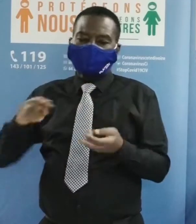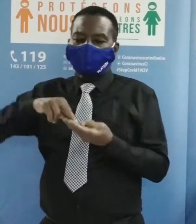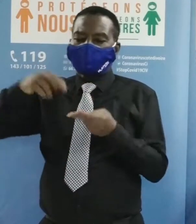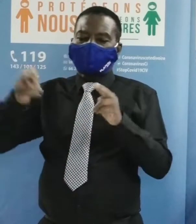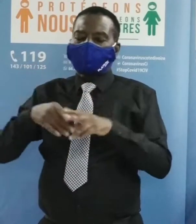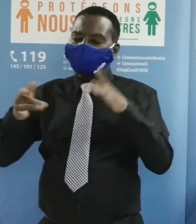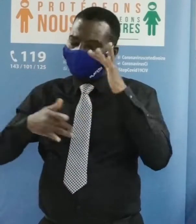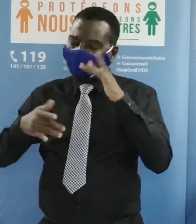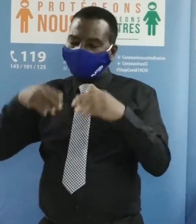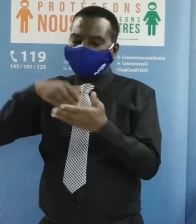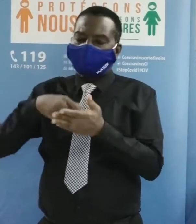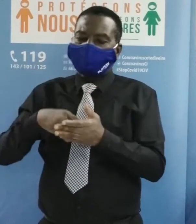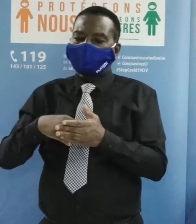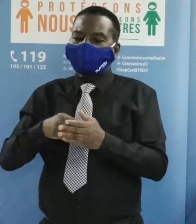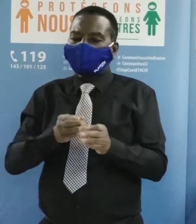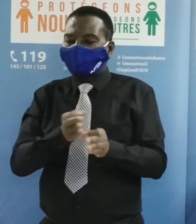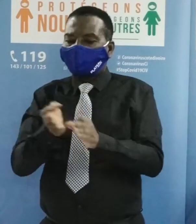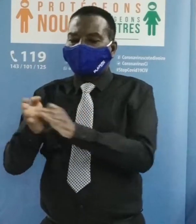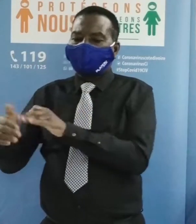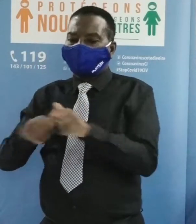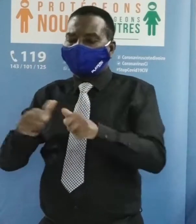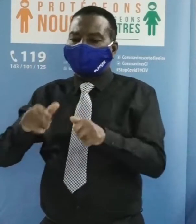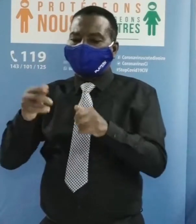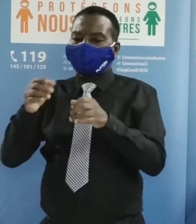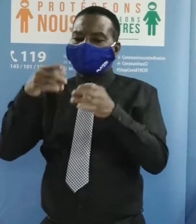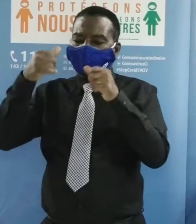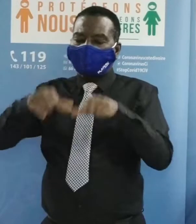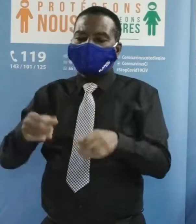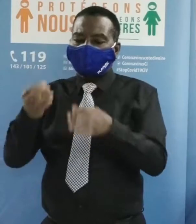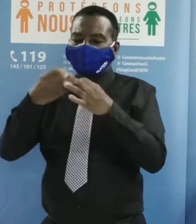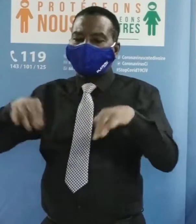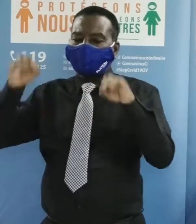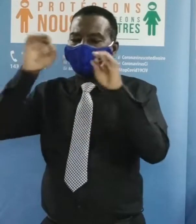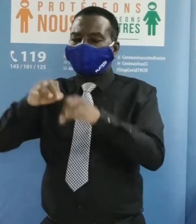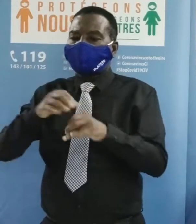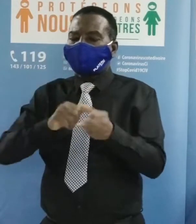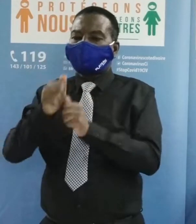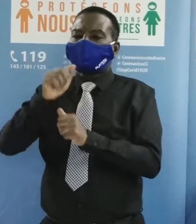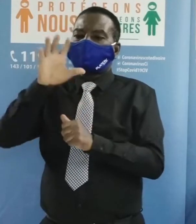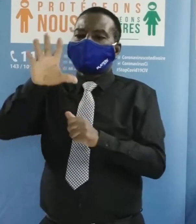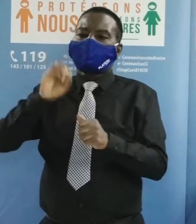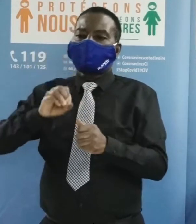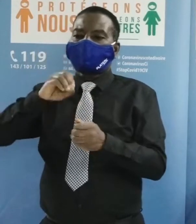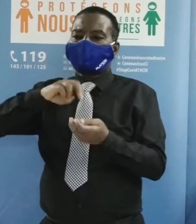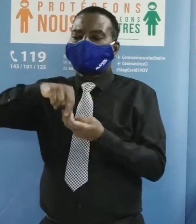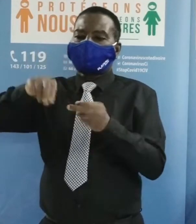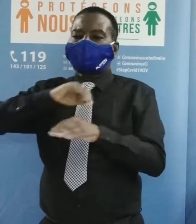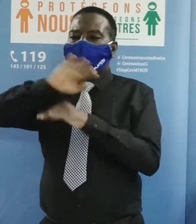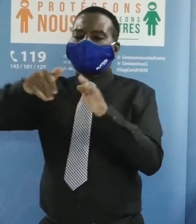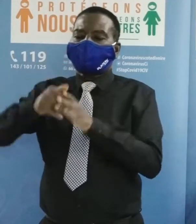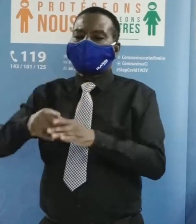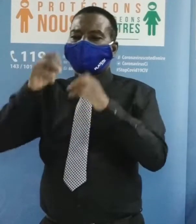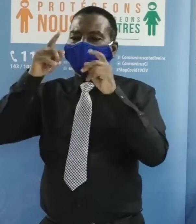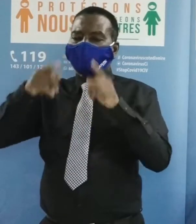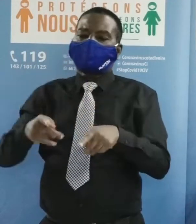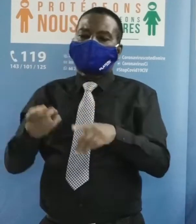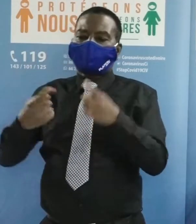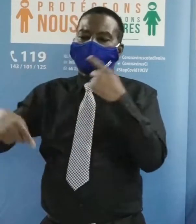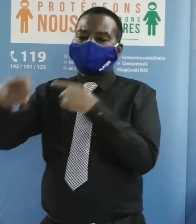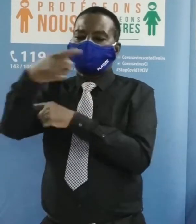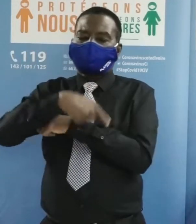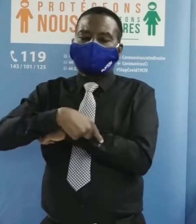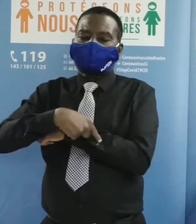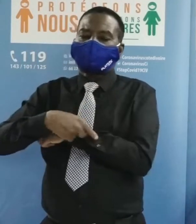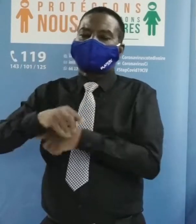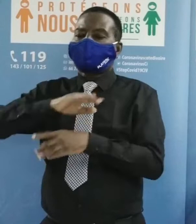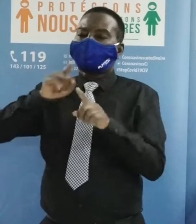nombre de malades encore dans la file active demeure important savoir plus de 50 % du nombre total de cas positifs à ses jours